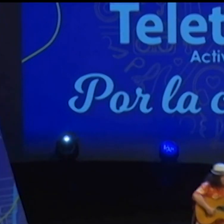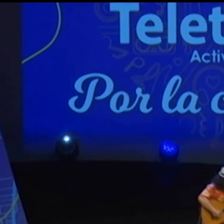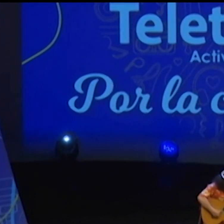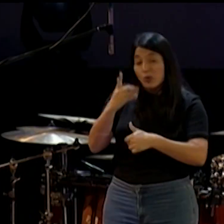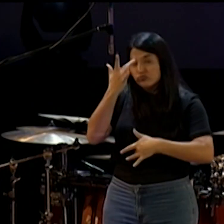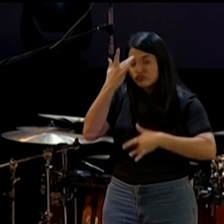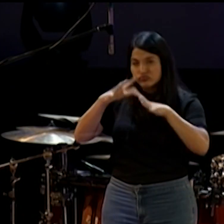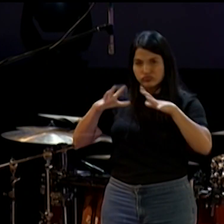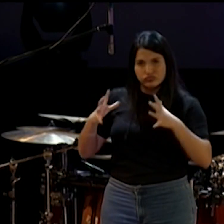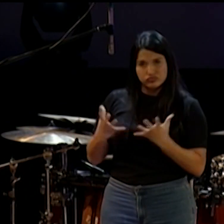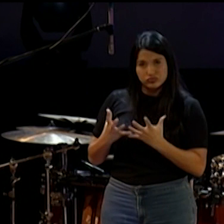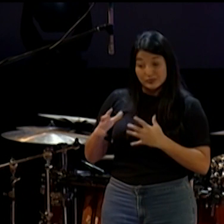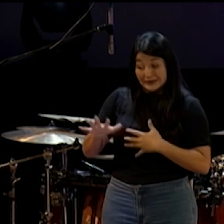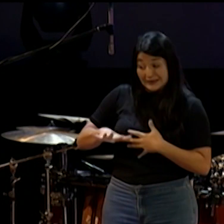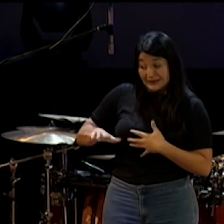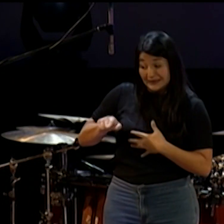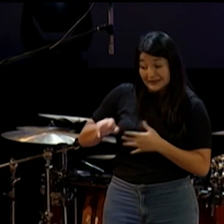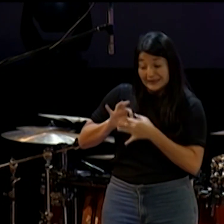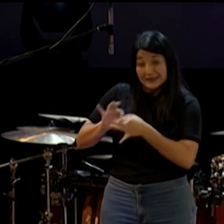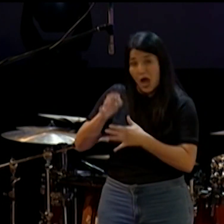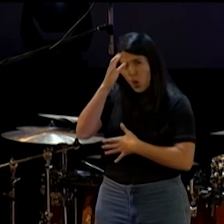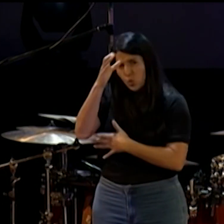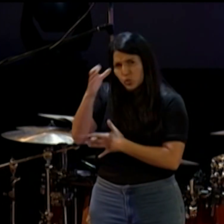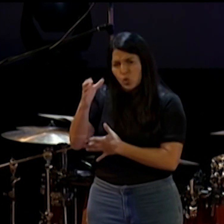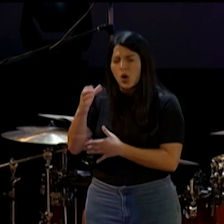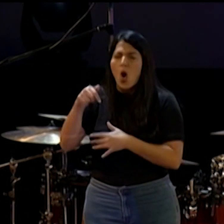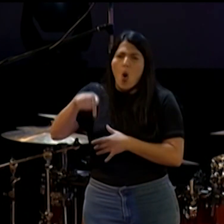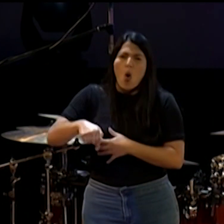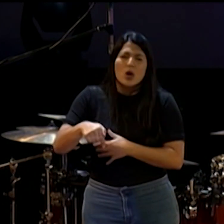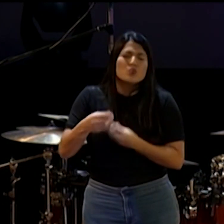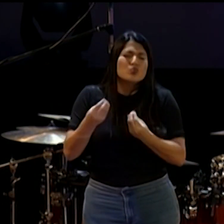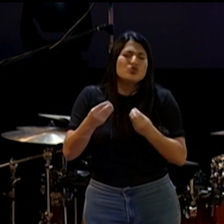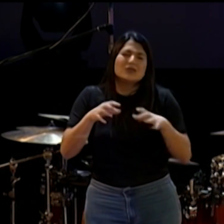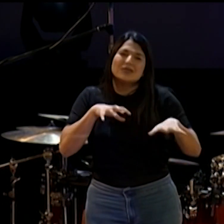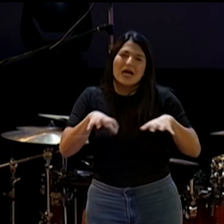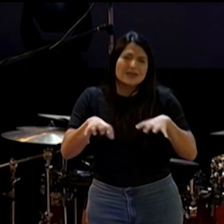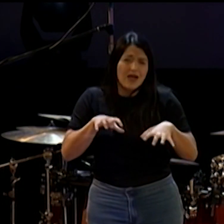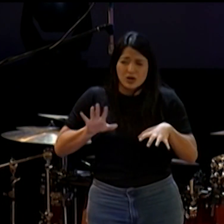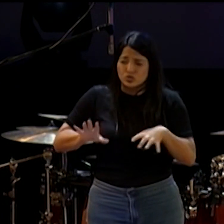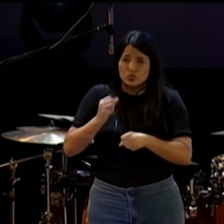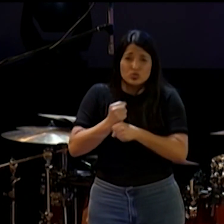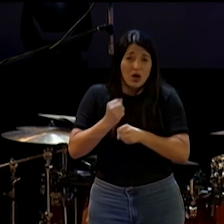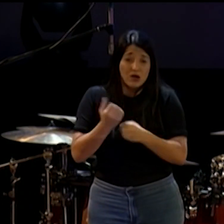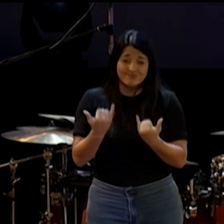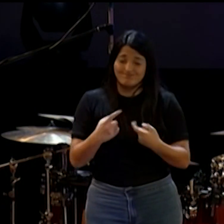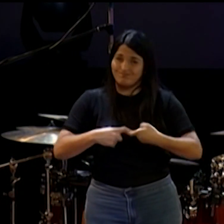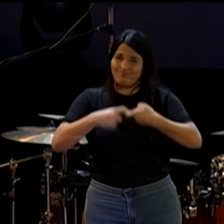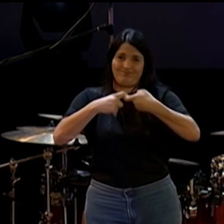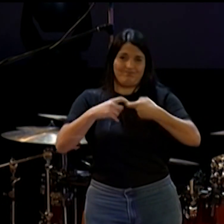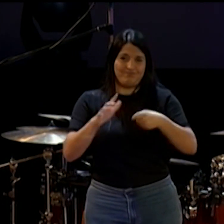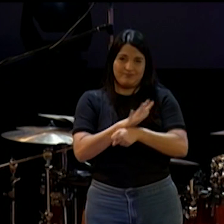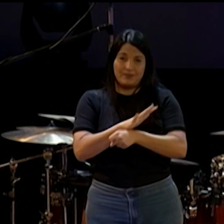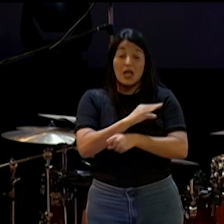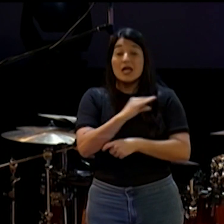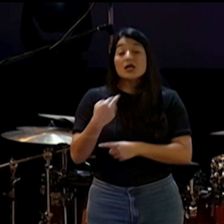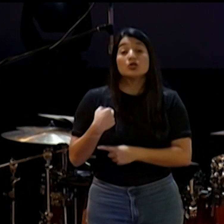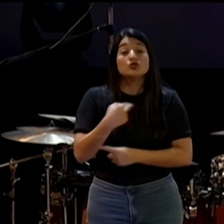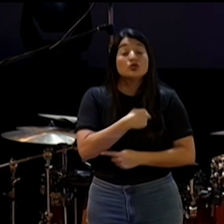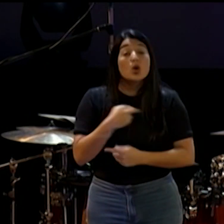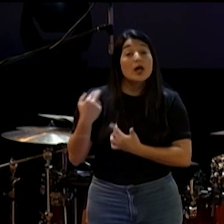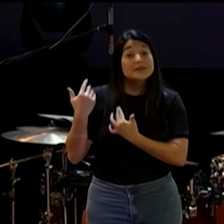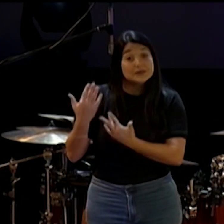20.277.326 colones. Es un sector que hoy tiene muchísimas de sus actividades totalmente detenidas y que